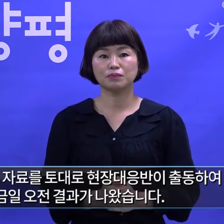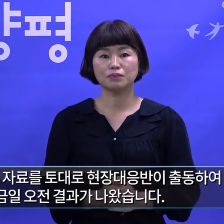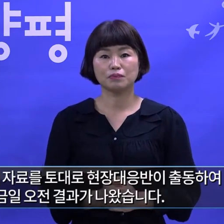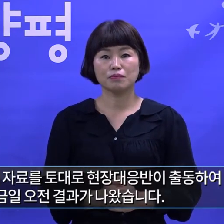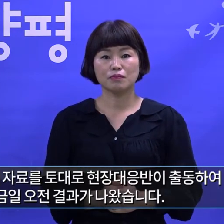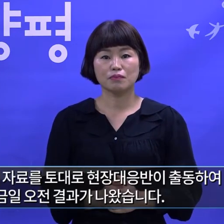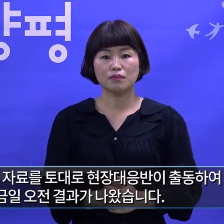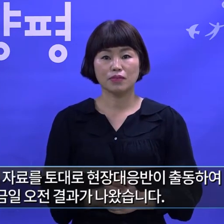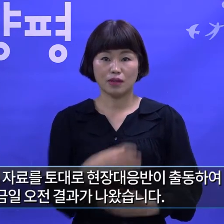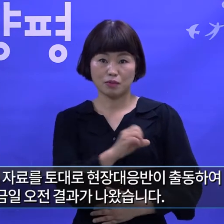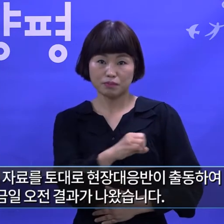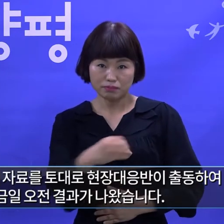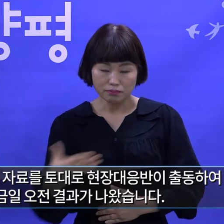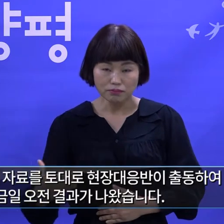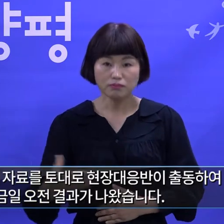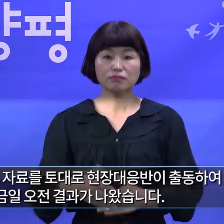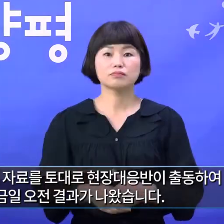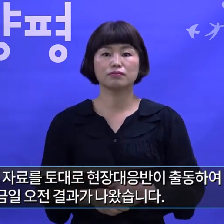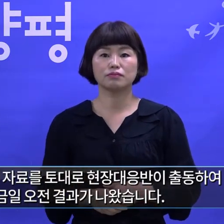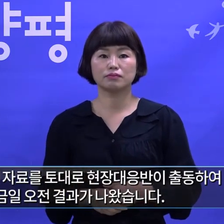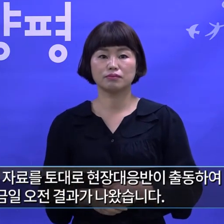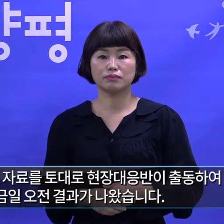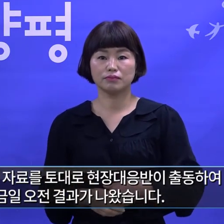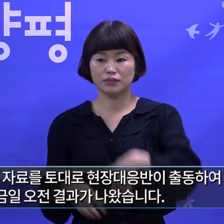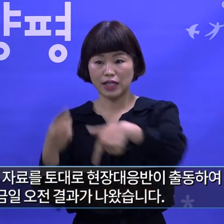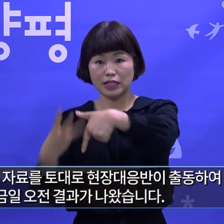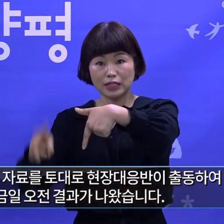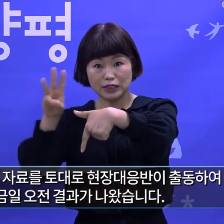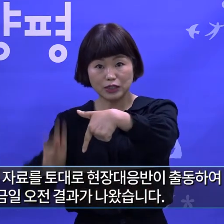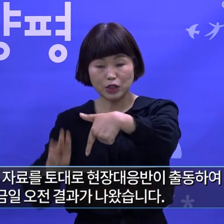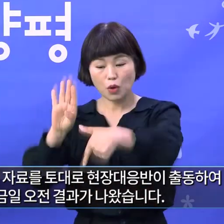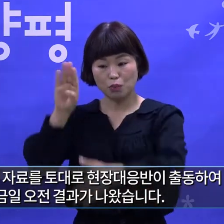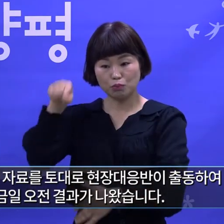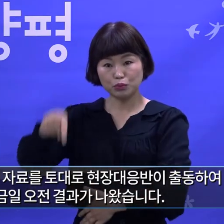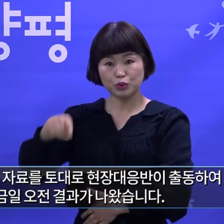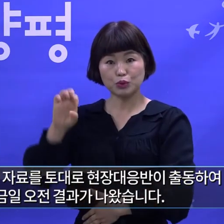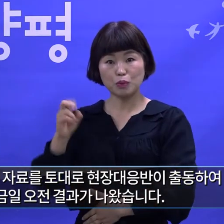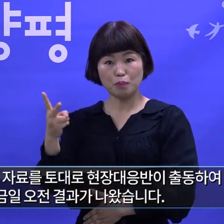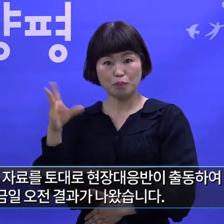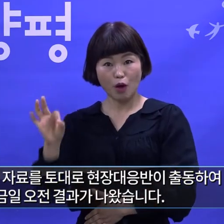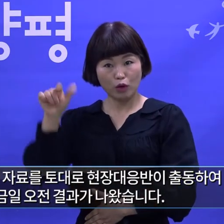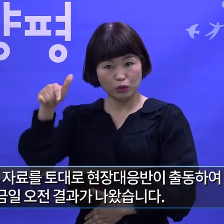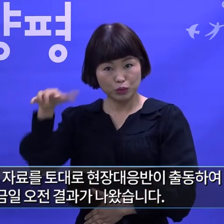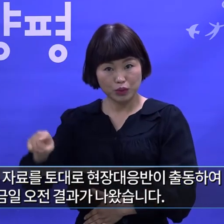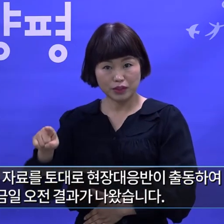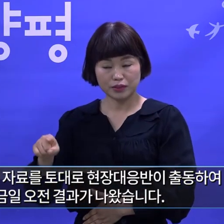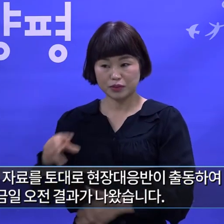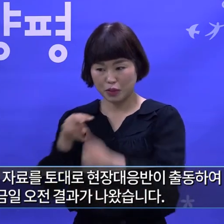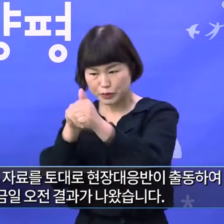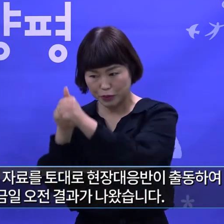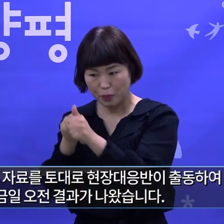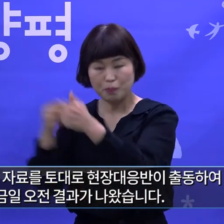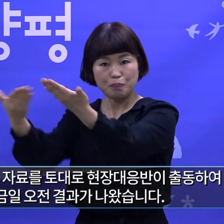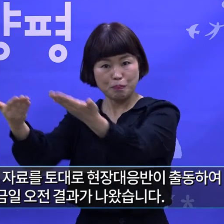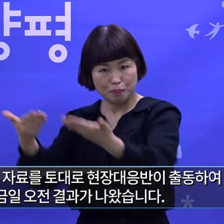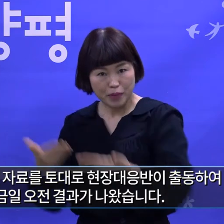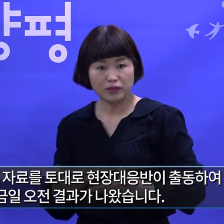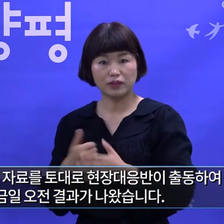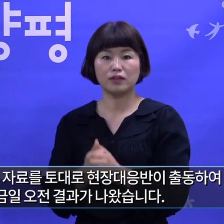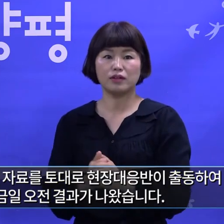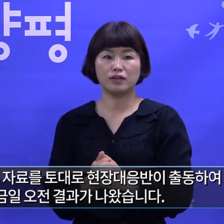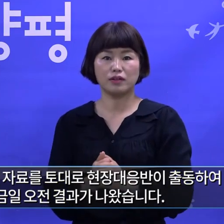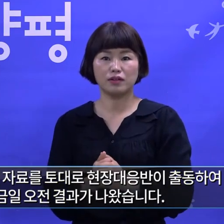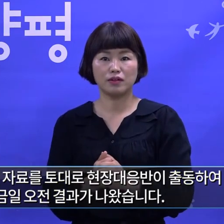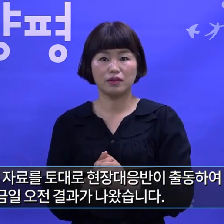이에 우리 군에서는 인천 부평구에서 제공한 동선 자료를 토대로